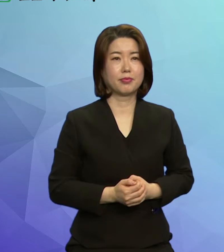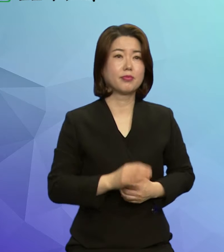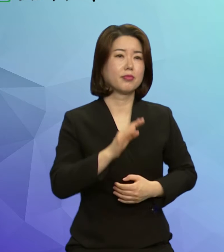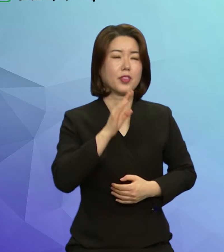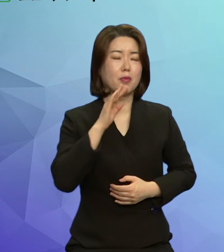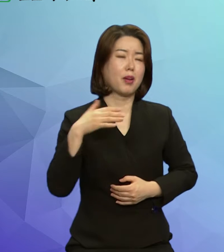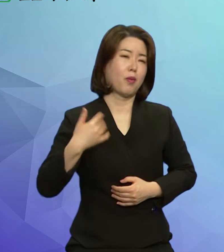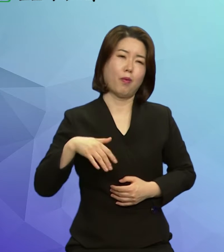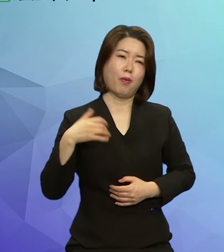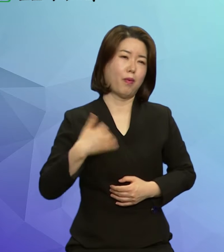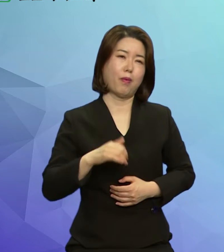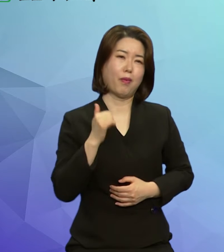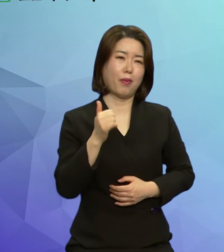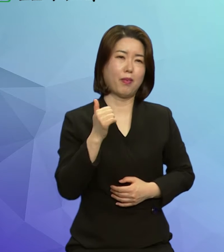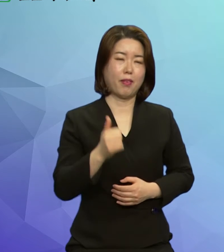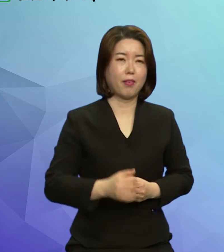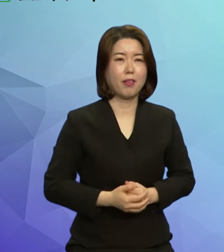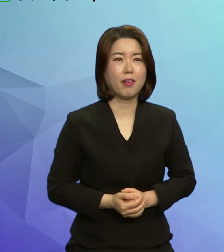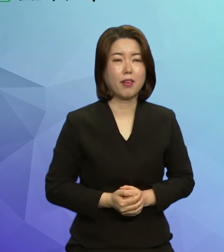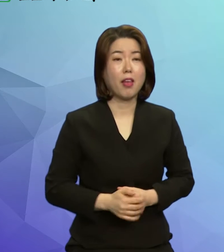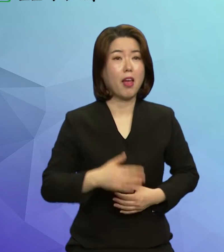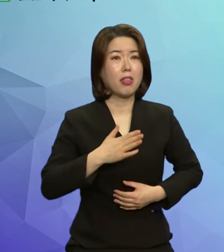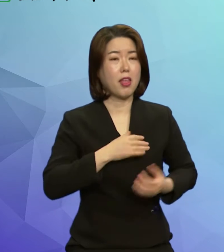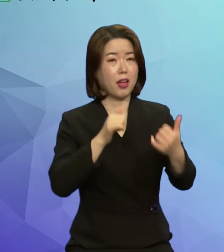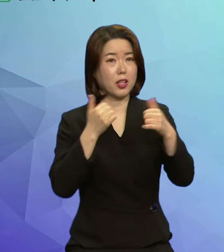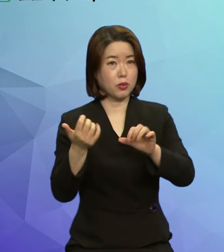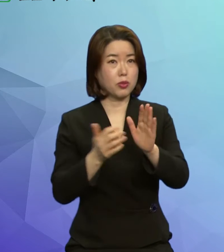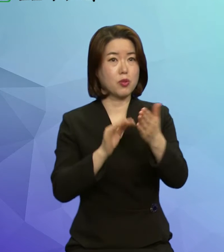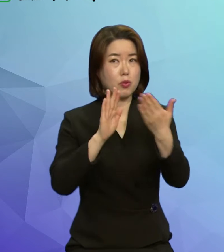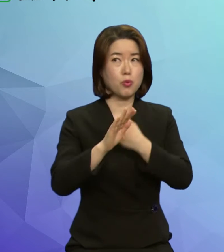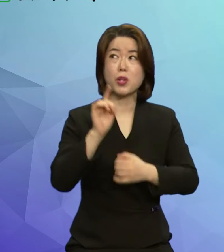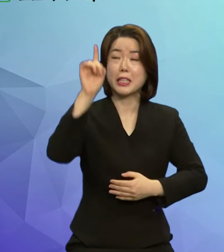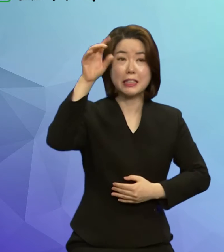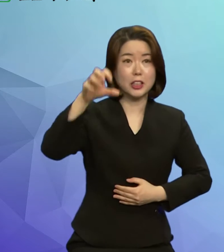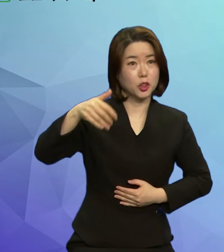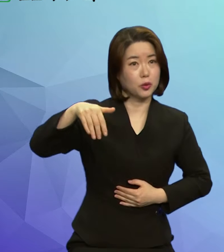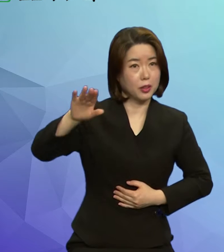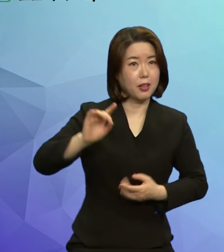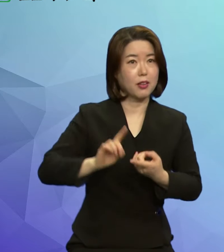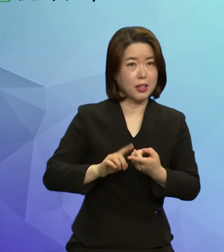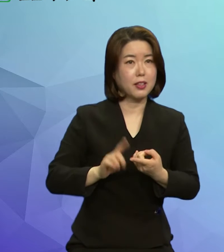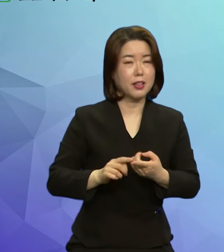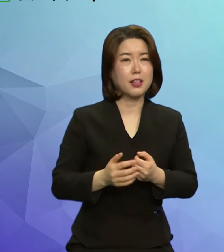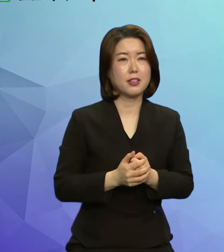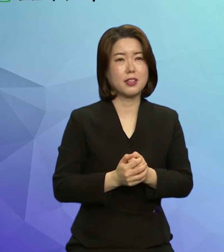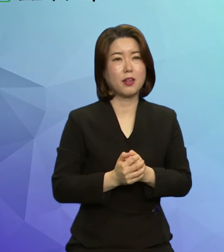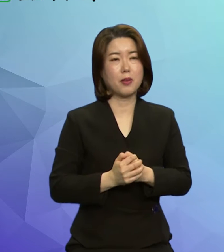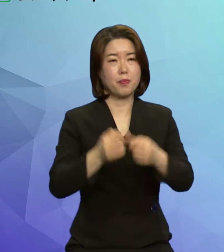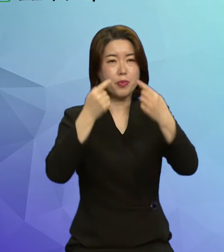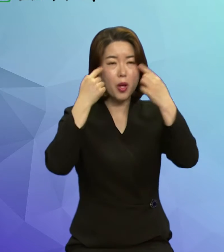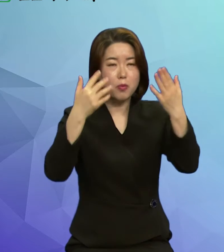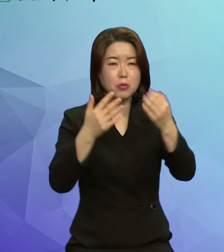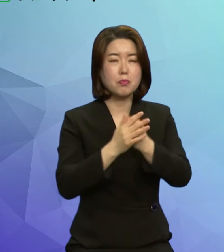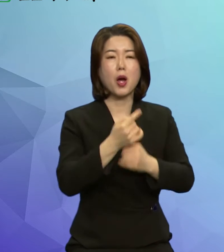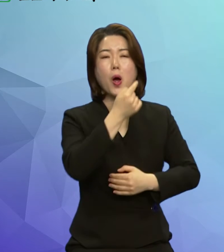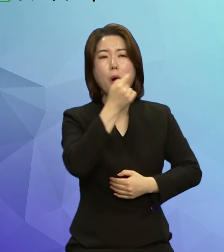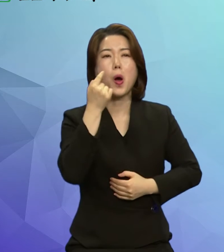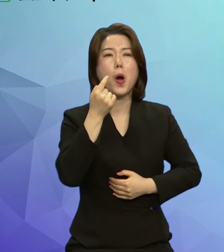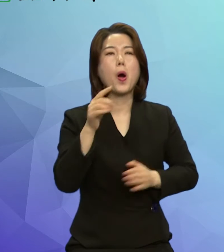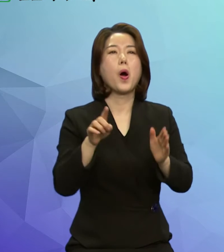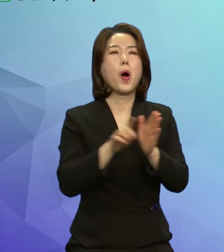정말 대단한 일이죠. 내가 죽고 천국에 갈 것에 대한 너무나 분명한 확신이